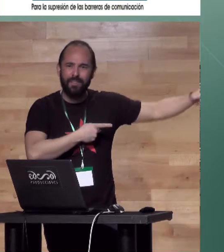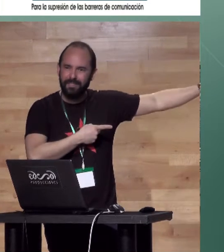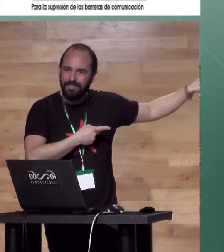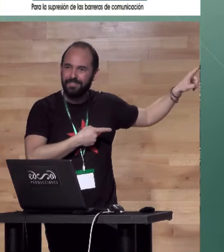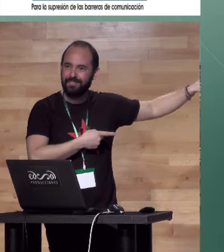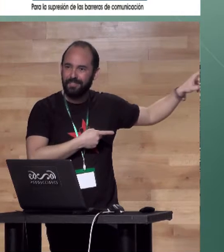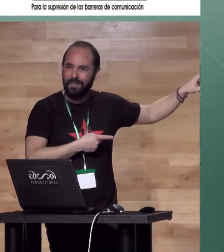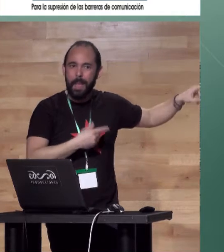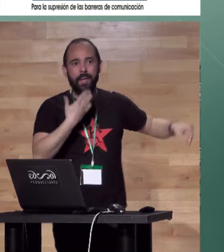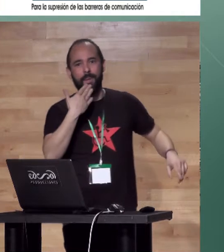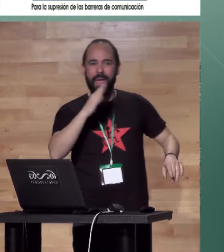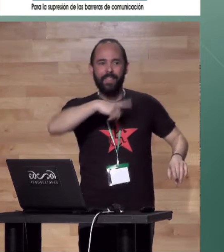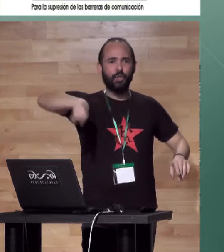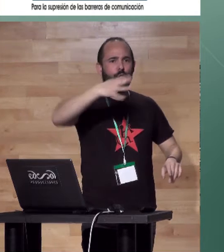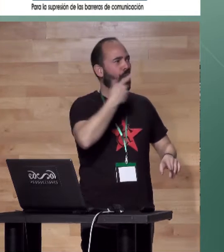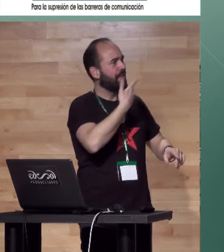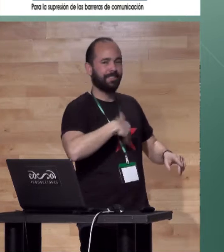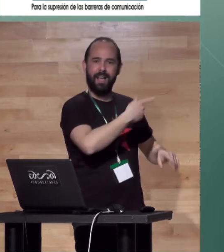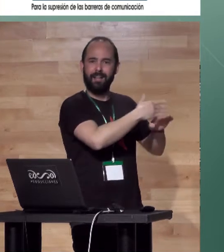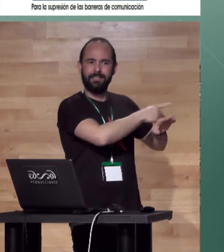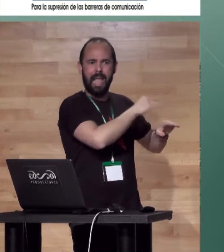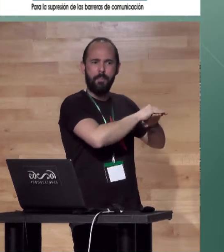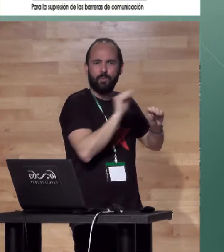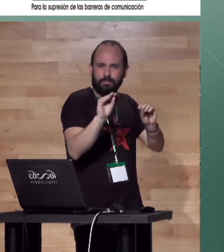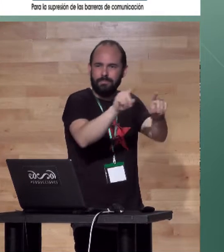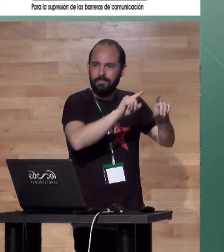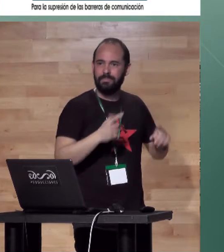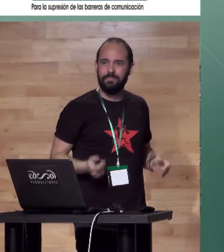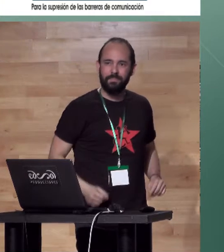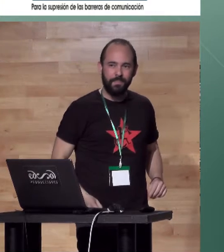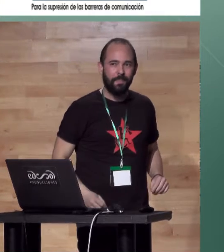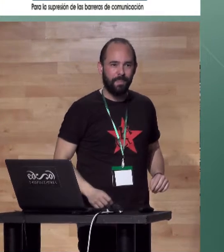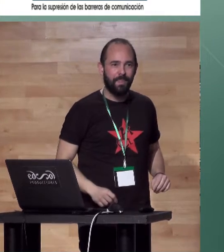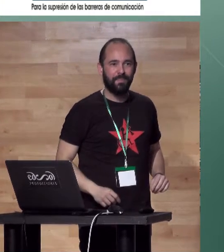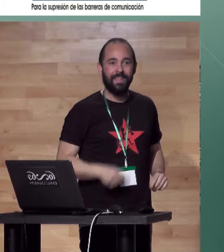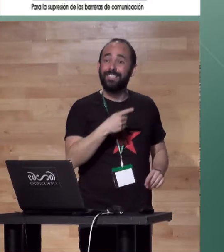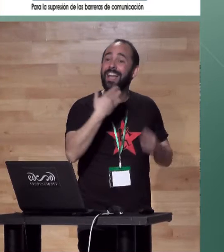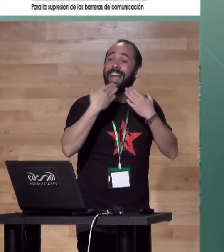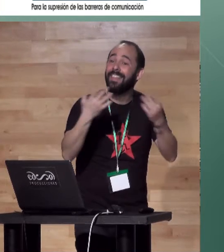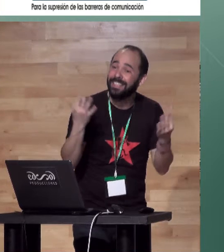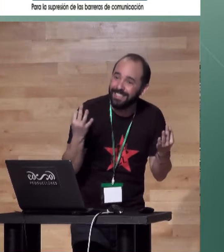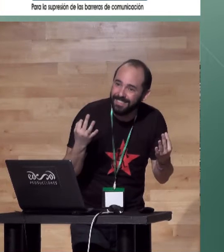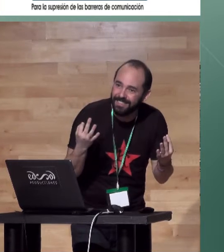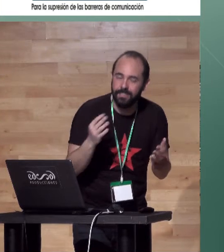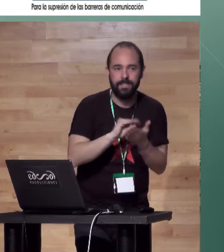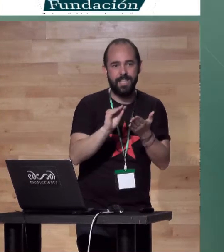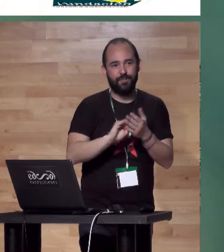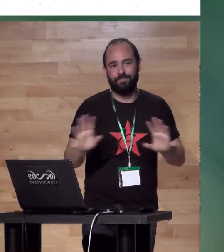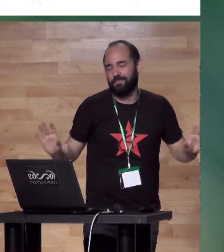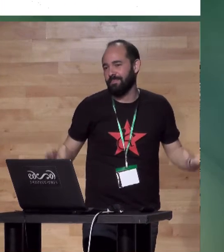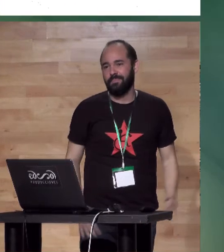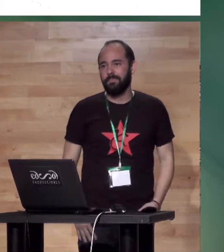Todos lo veis, lo conocéis. Parece que le conocéis de antes, parece que sois amigos suyos, ¿eh? ¿Y eso por qué